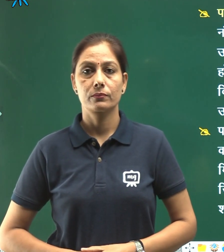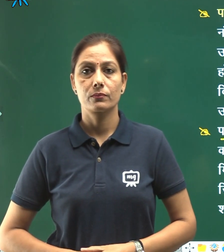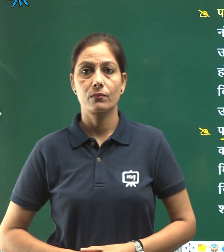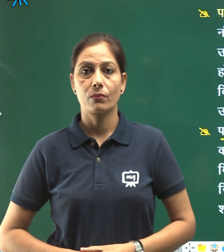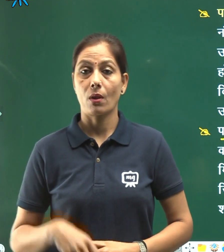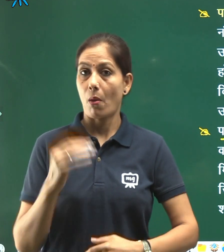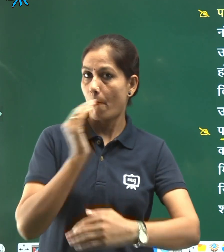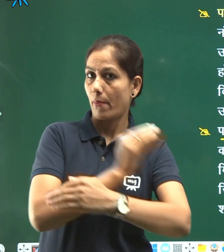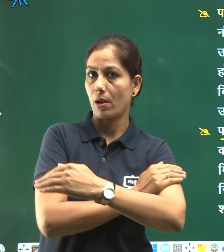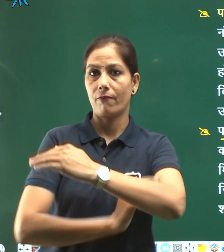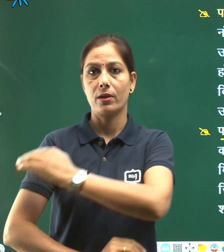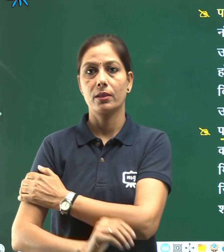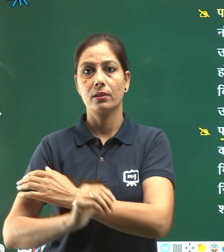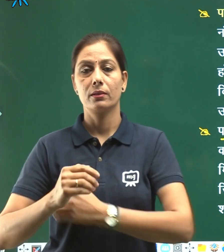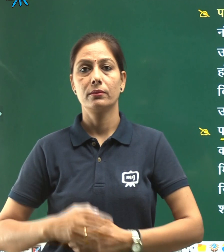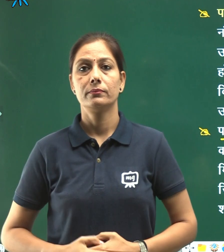पहलवानी की